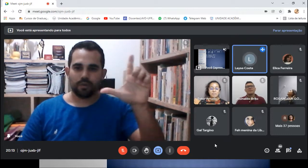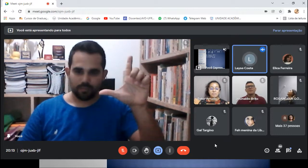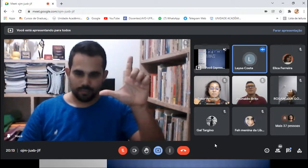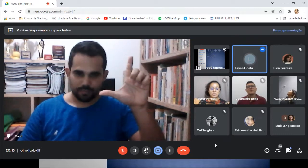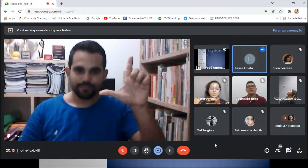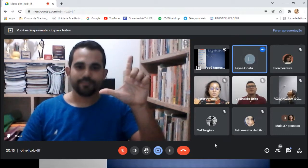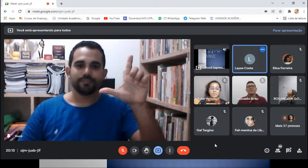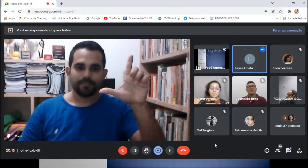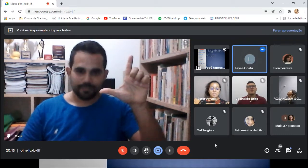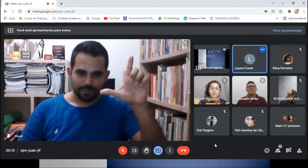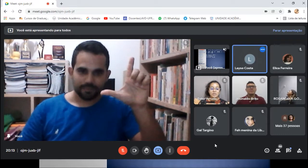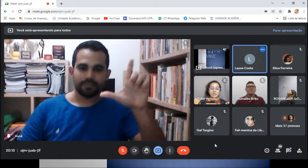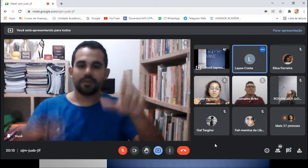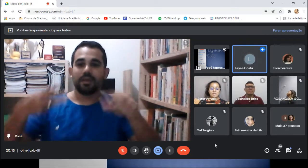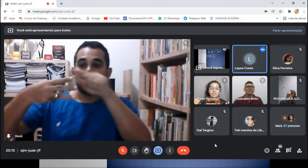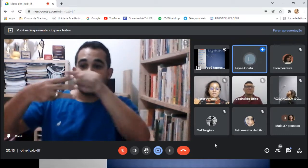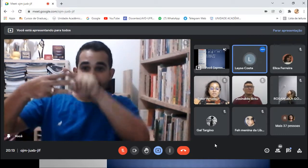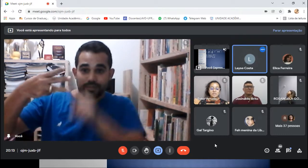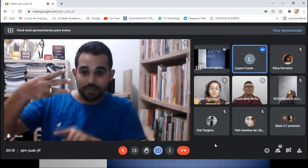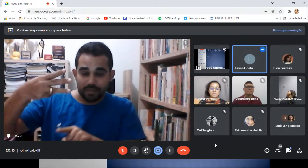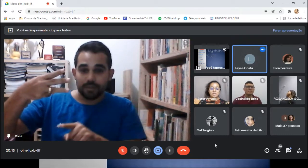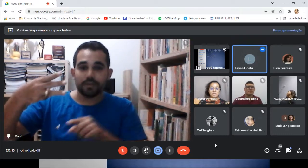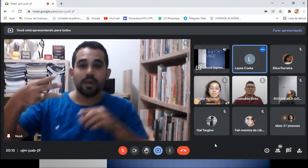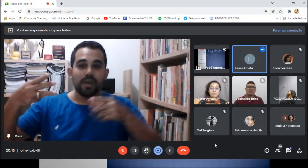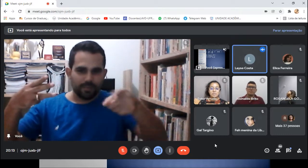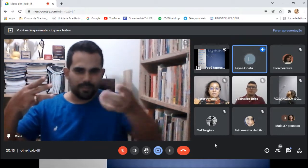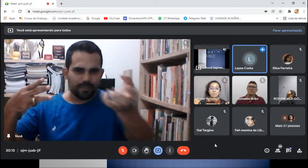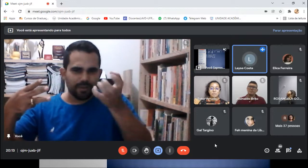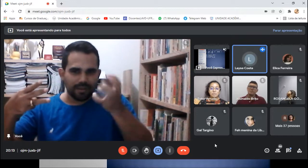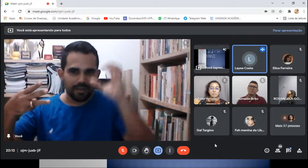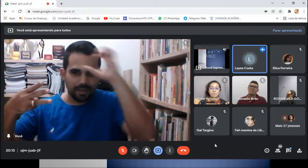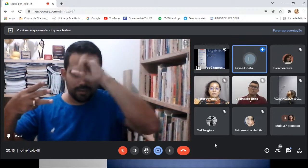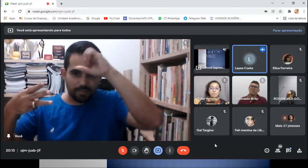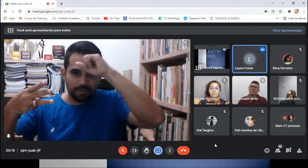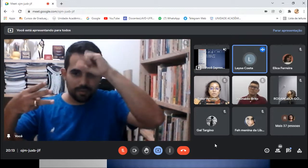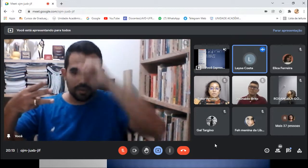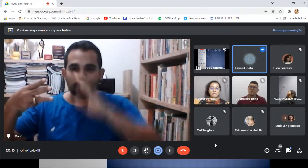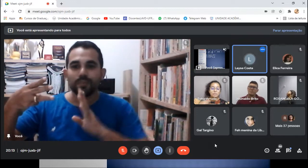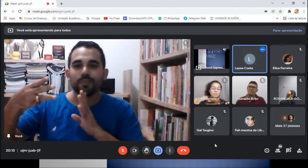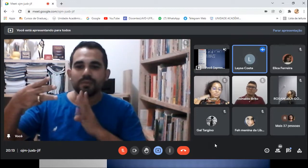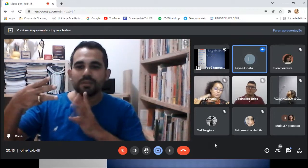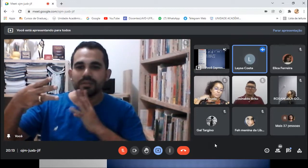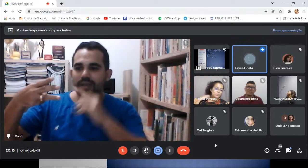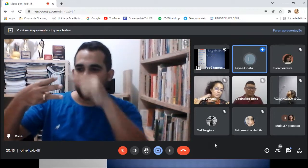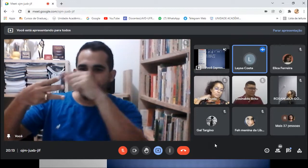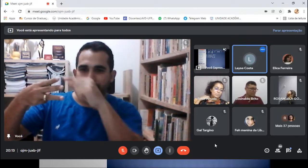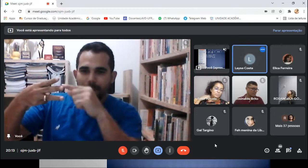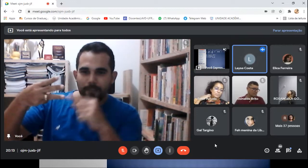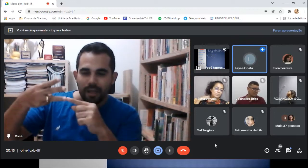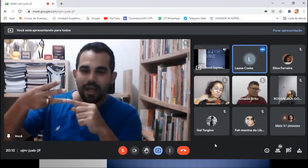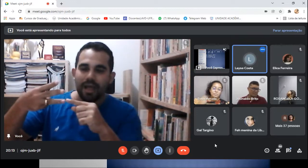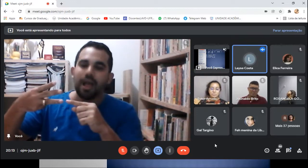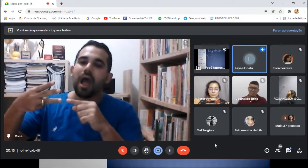perceptual, ok? Então, esses 3 sistemas, né, a gente aprendeu um pouquinho, né, a gente conheceu um